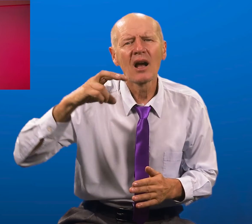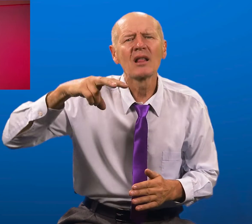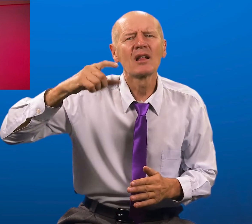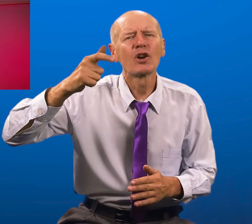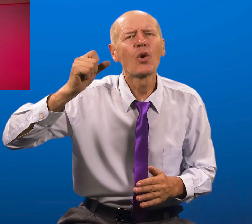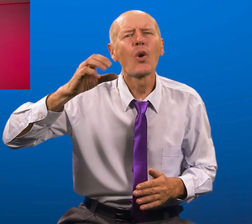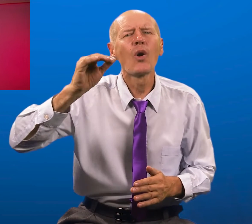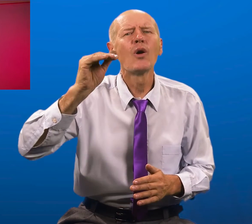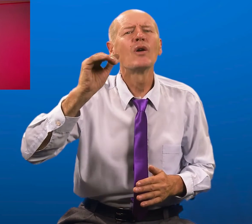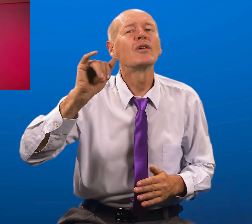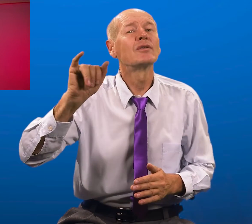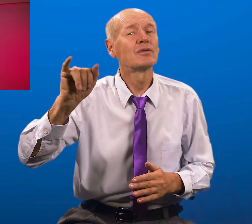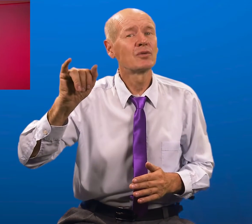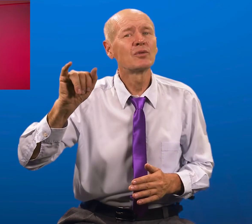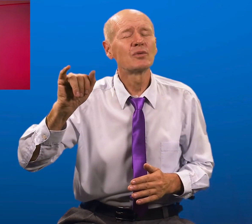Голгофу,